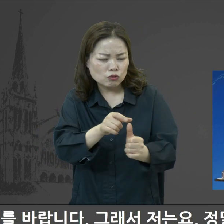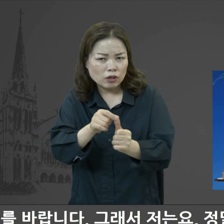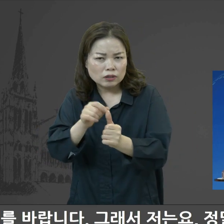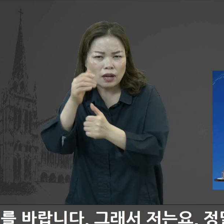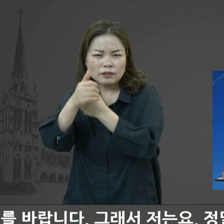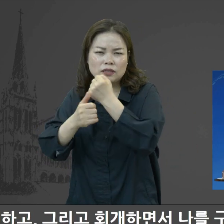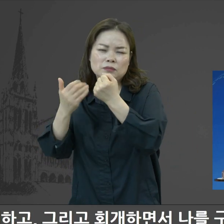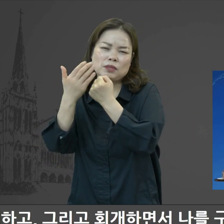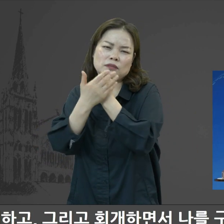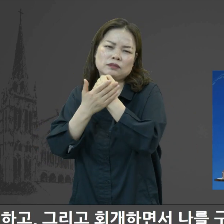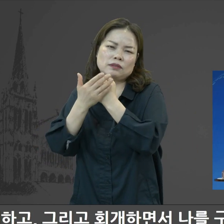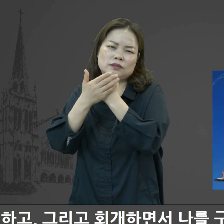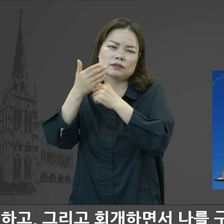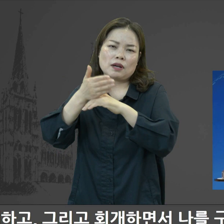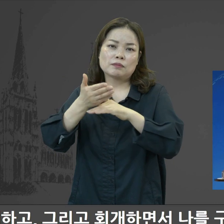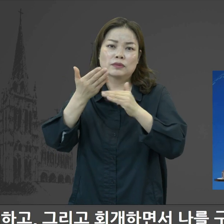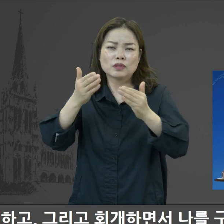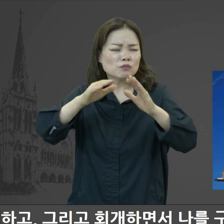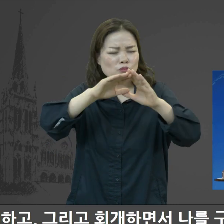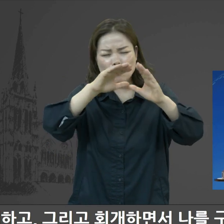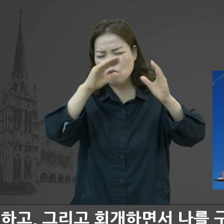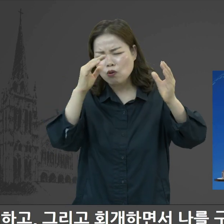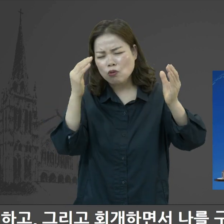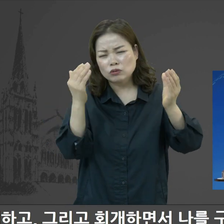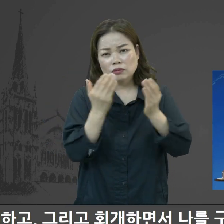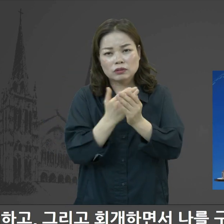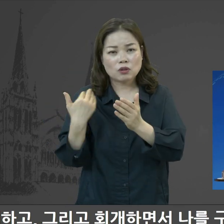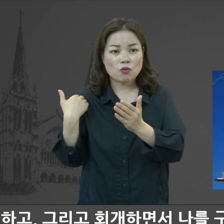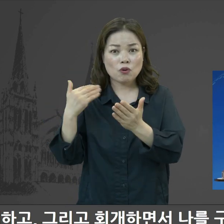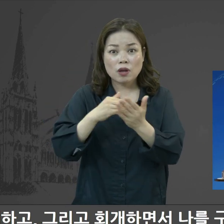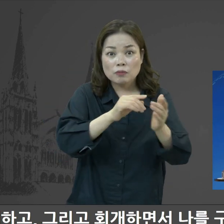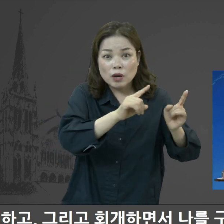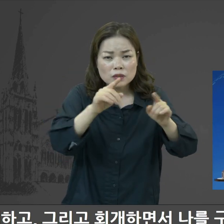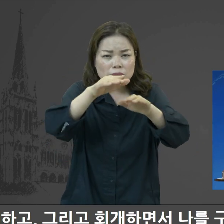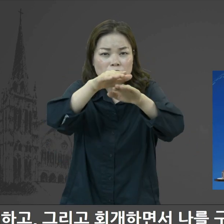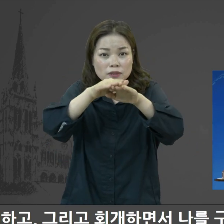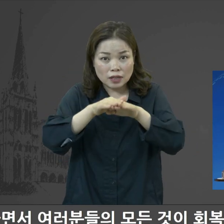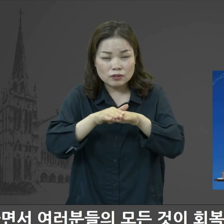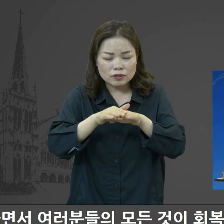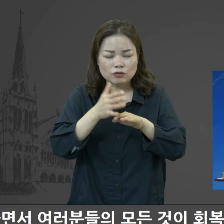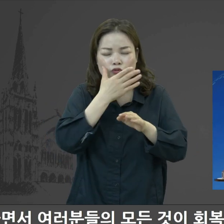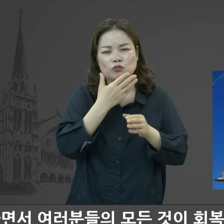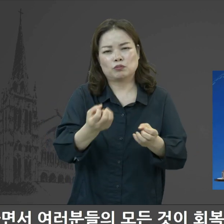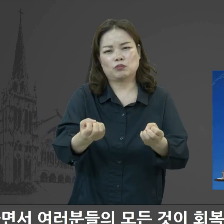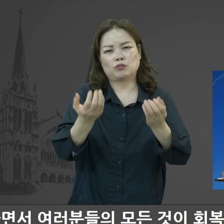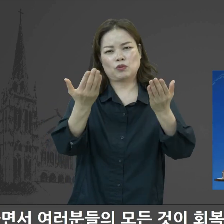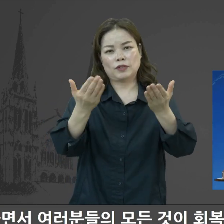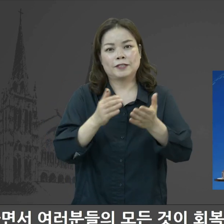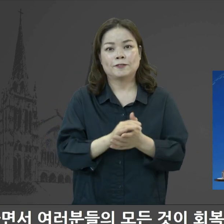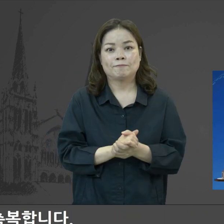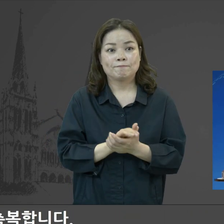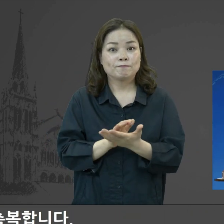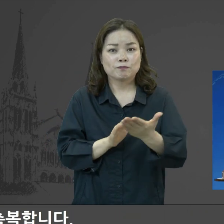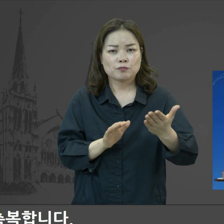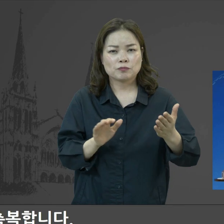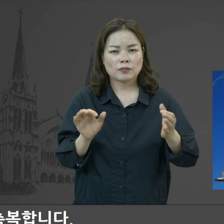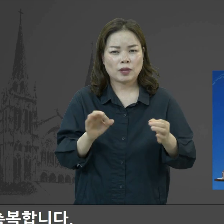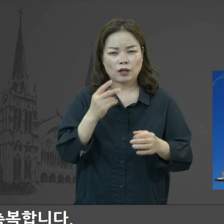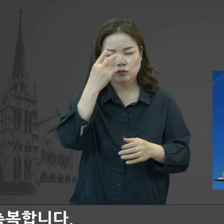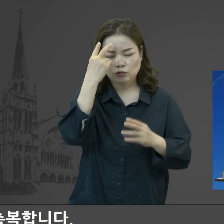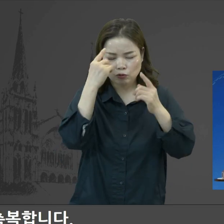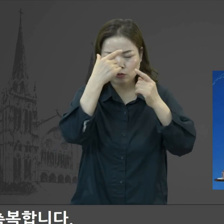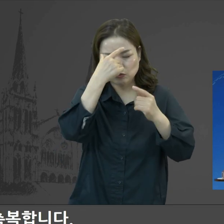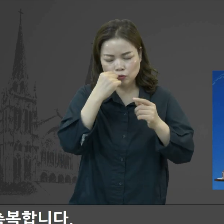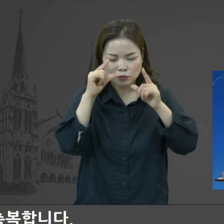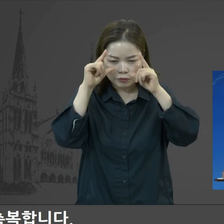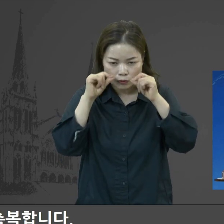은혜에 감사하면서 여러분들의 모든 것이 회복되는 이번 집회가 될 수 있기를 축복합니다. 여러분 잠깐만 눈 좀